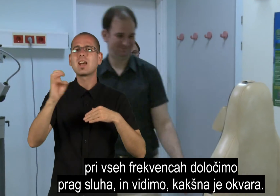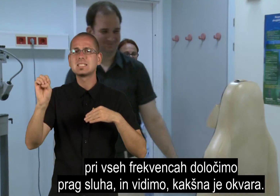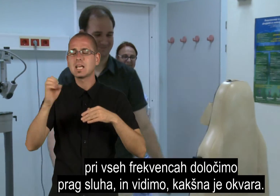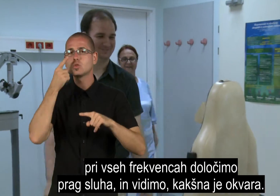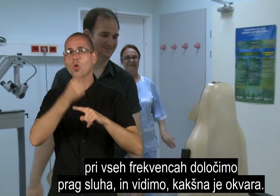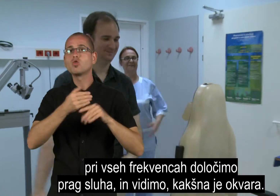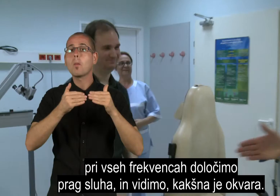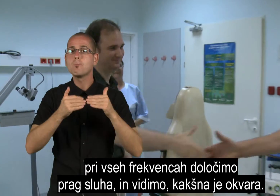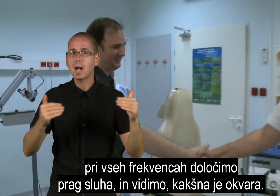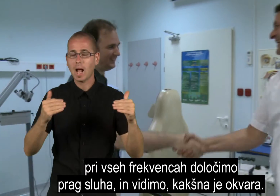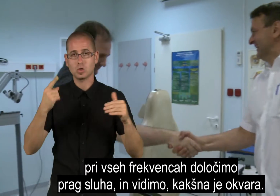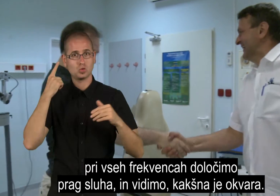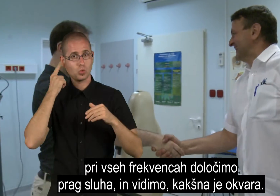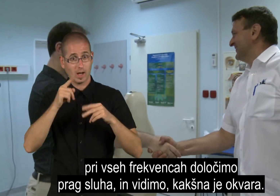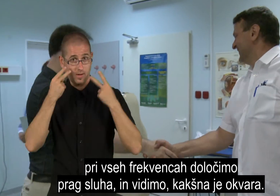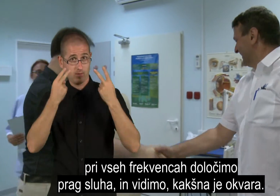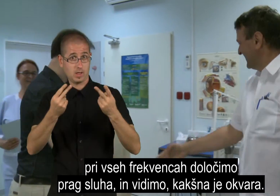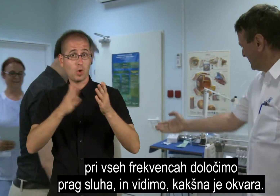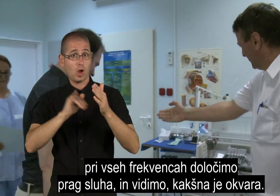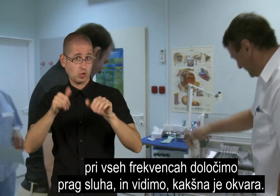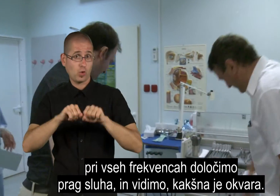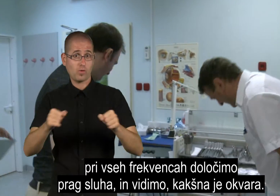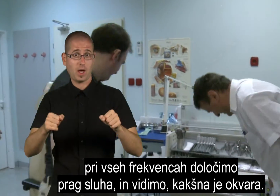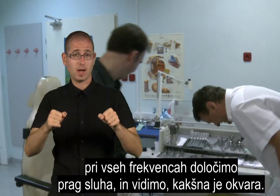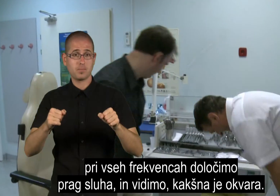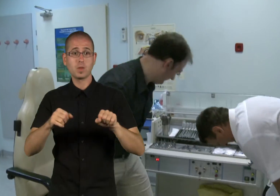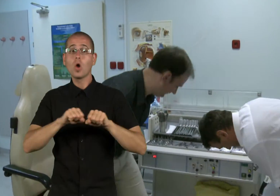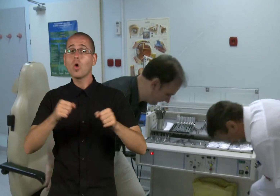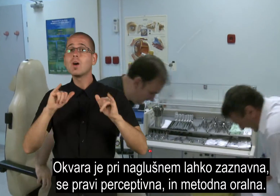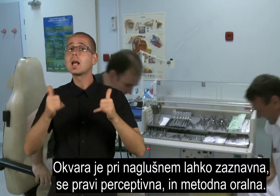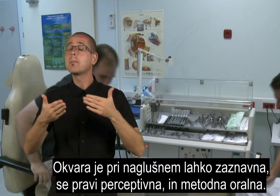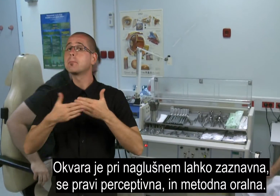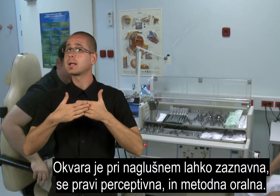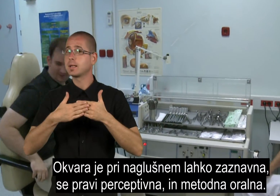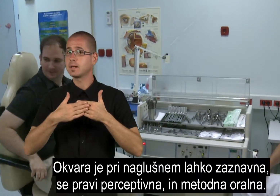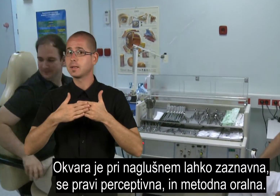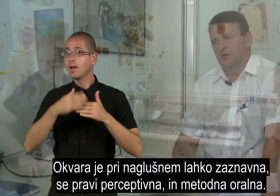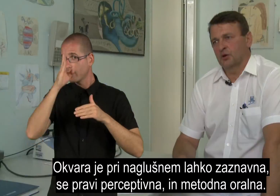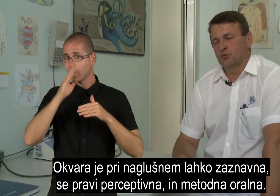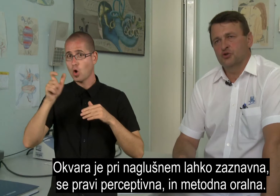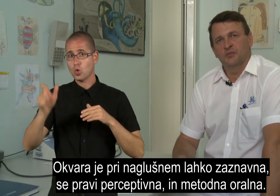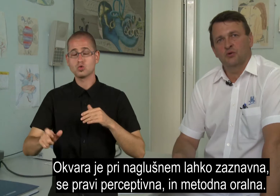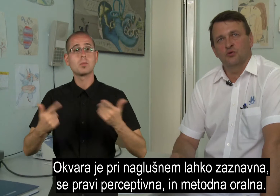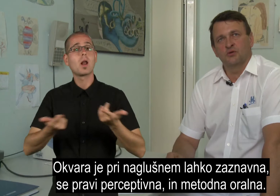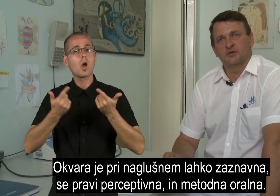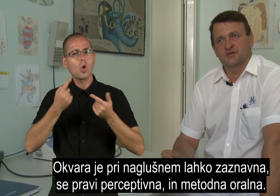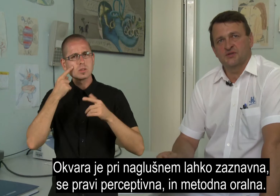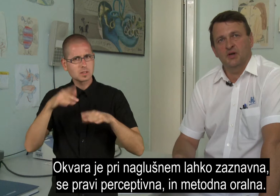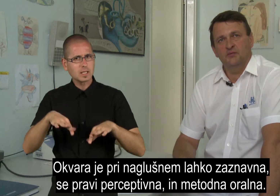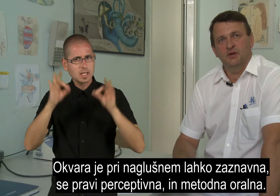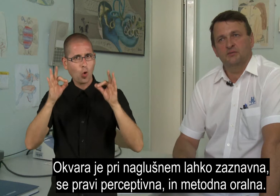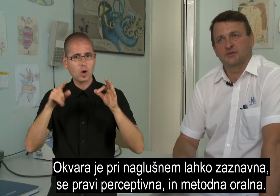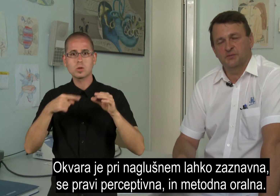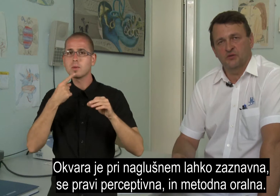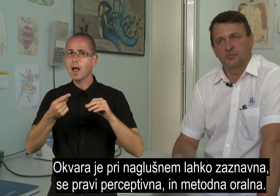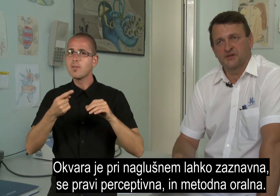prag sluha in vidimo, kakšna je okvara. Okvara je pri naglušnem lahko